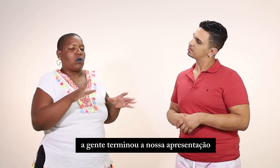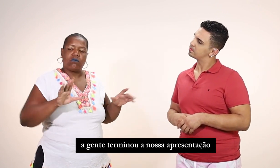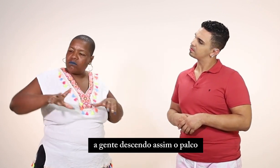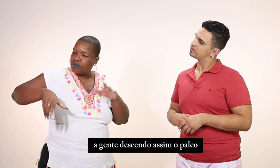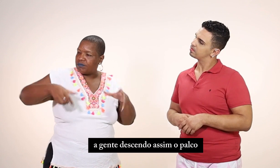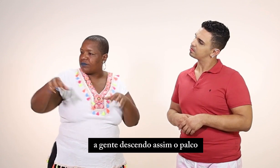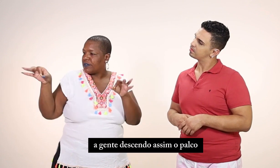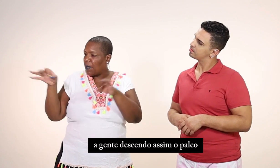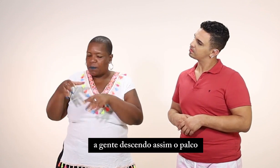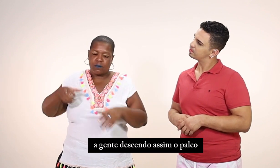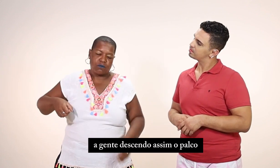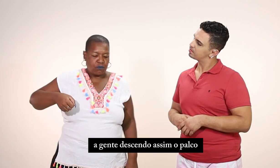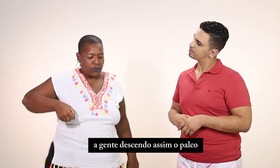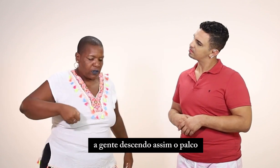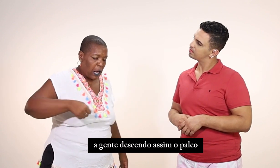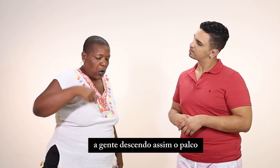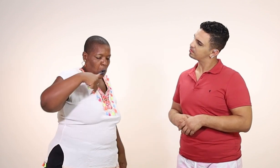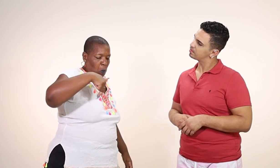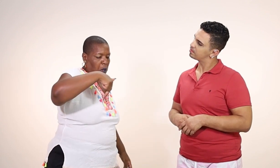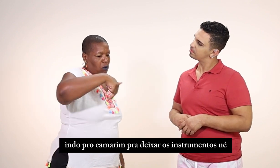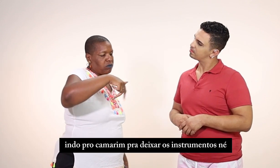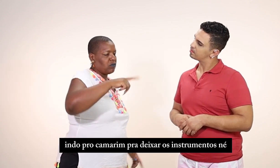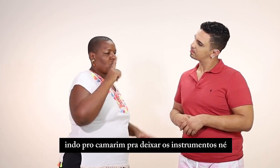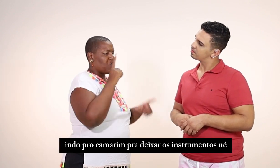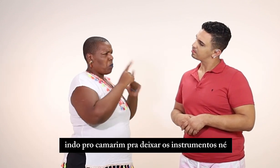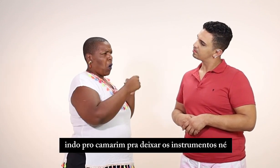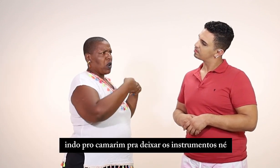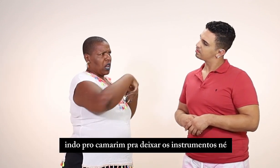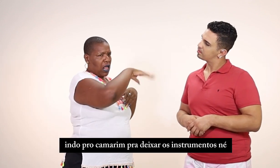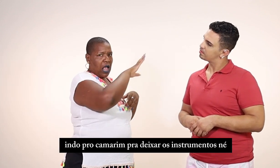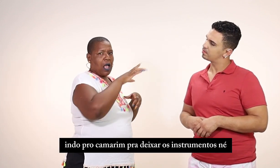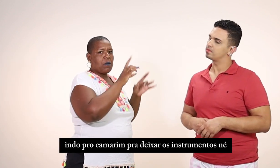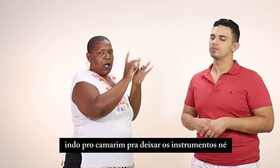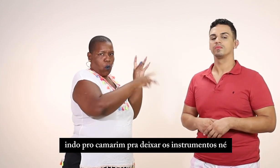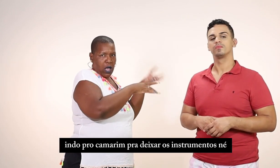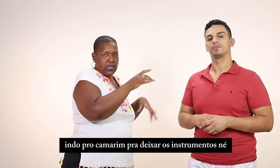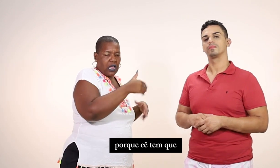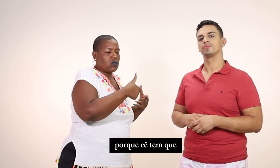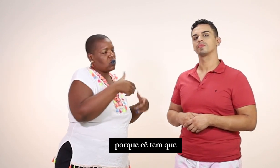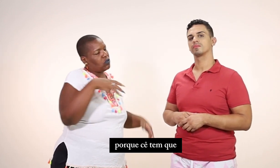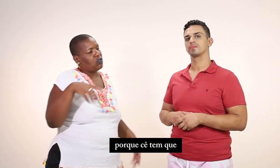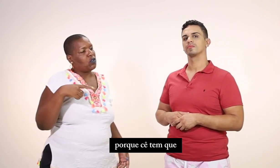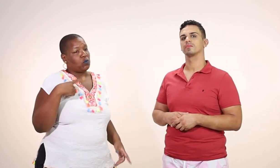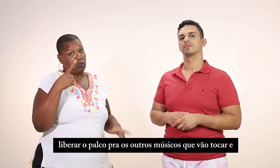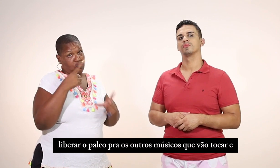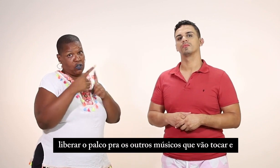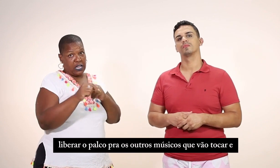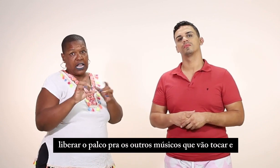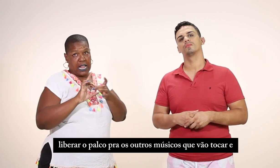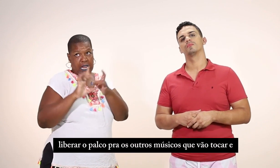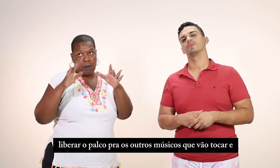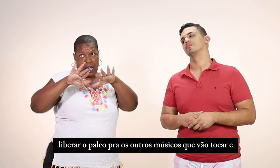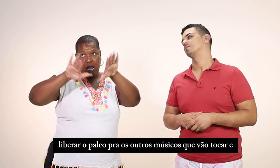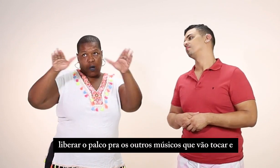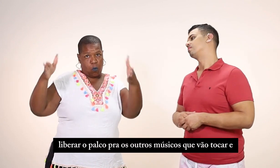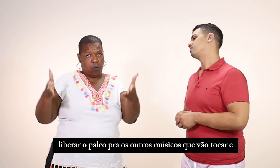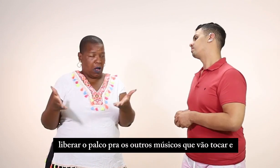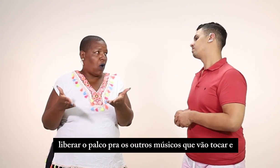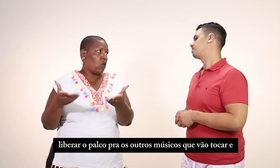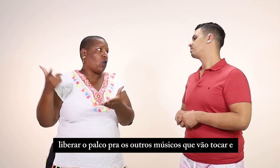a gente descendo assim o palco, indo para o camarim para deixar os instrumentos, né? Porque você tem que liberar o palco para os outros músicos que